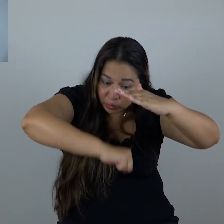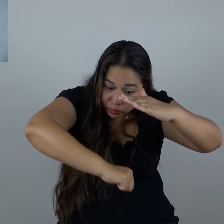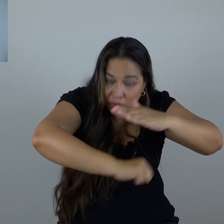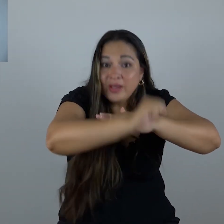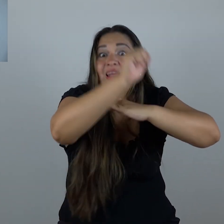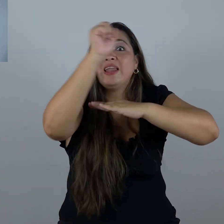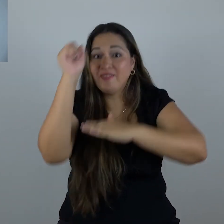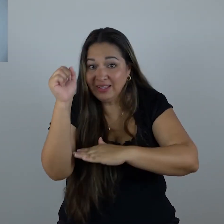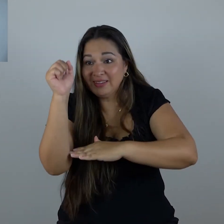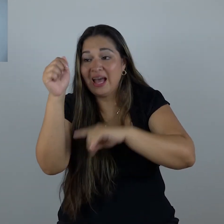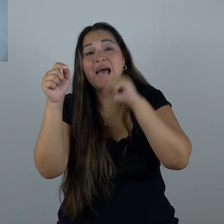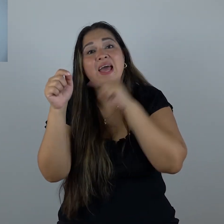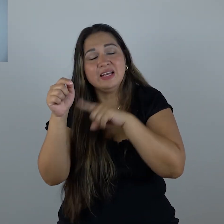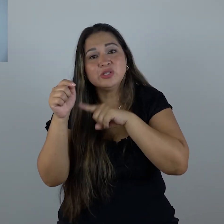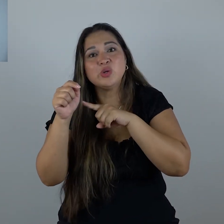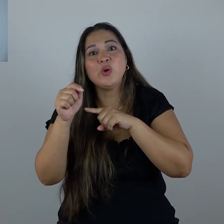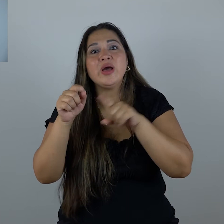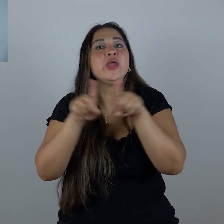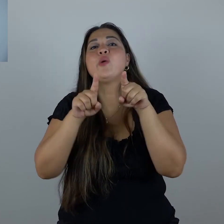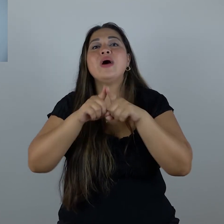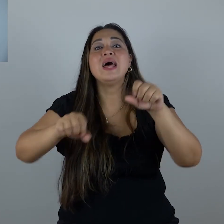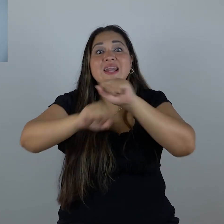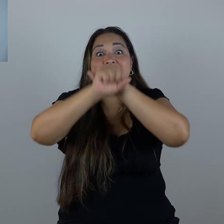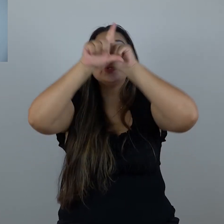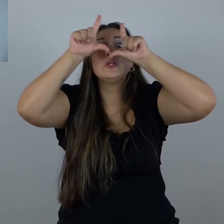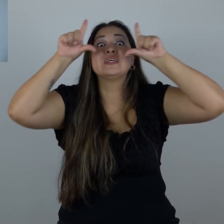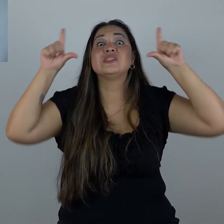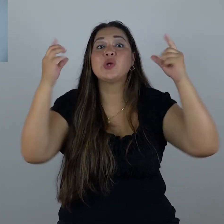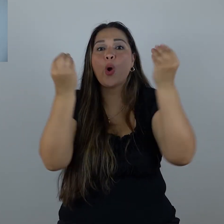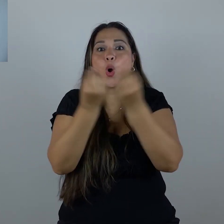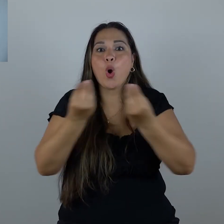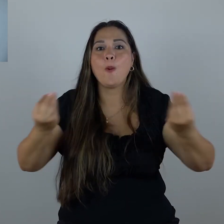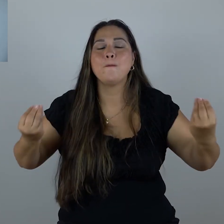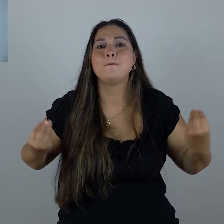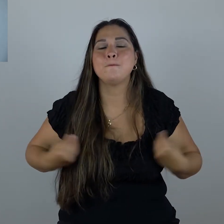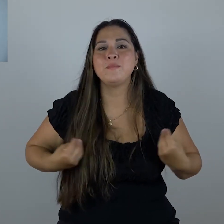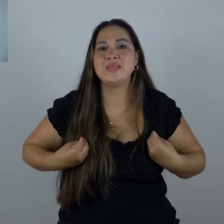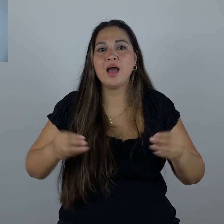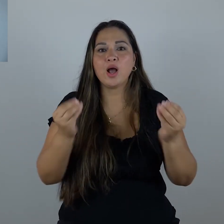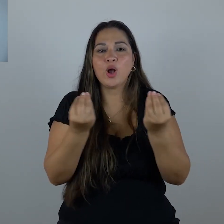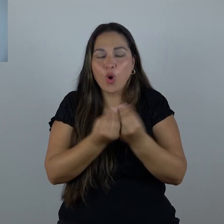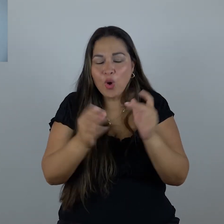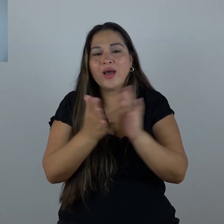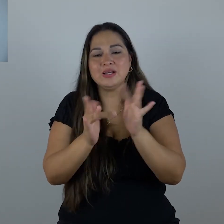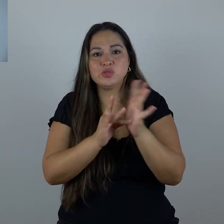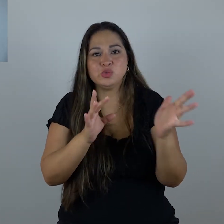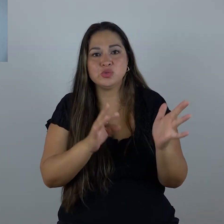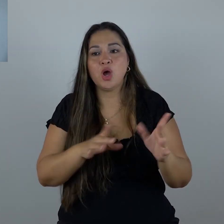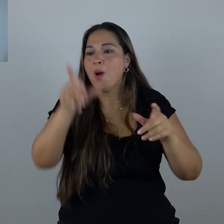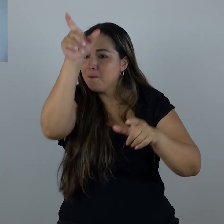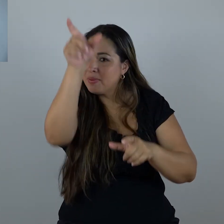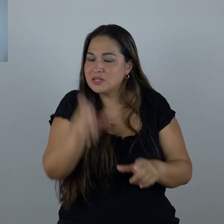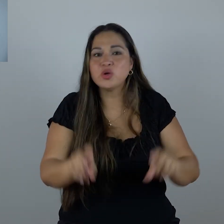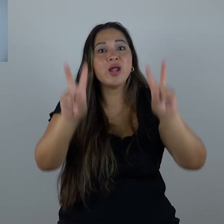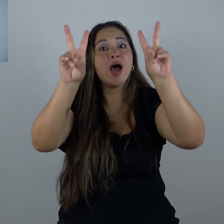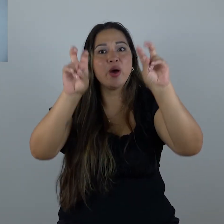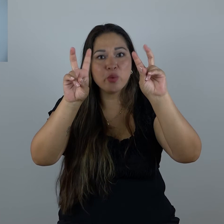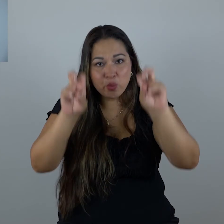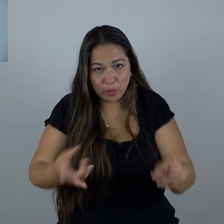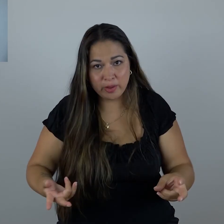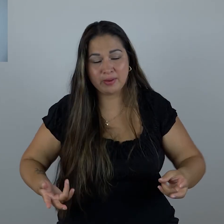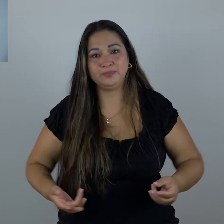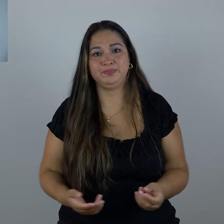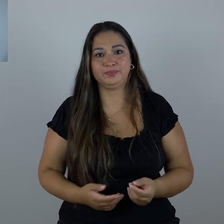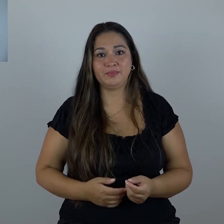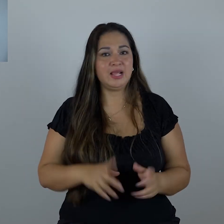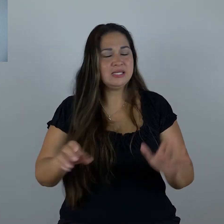aguas hay un renacer, un resucitar con Cristo Jesús, una persona nueva. Es un simbolismo. Obviamente, el